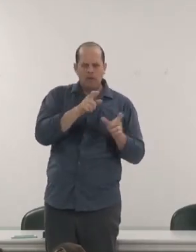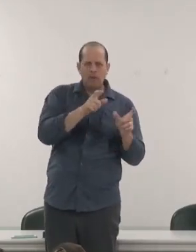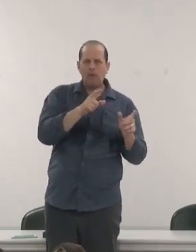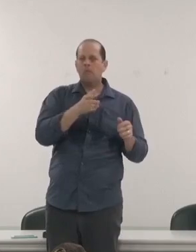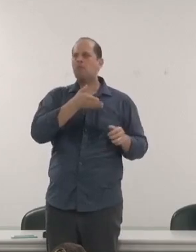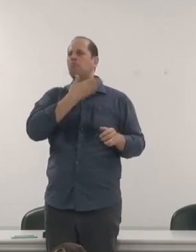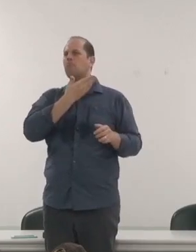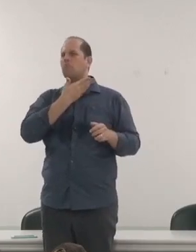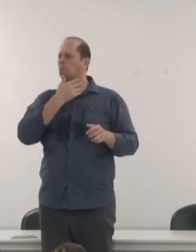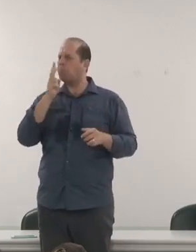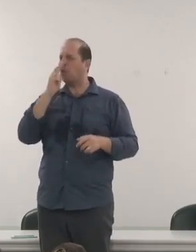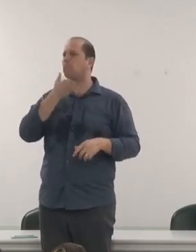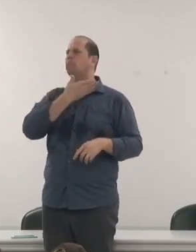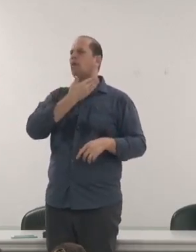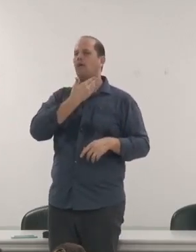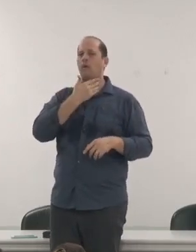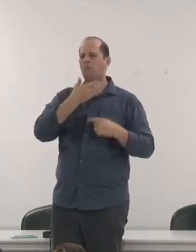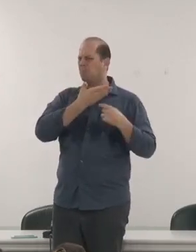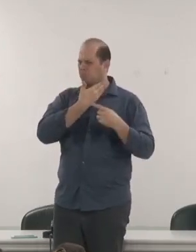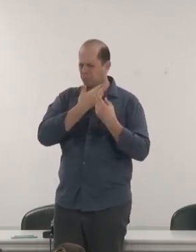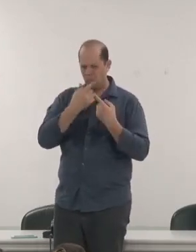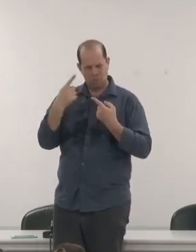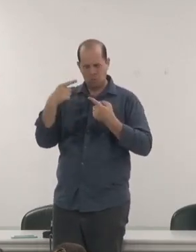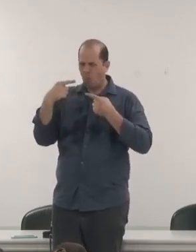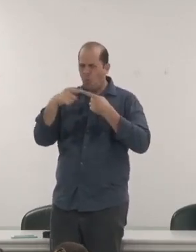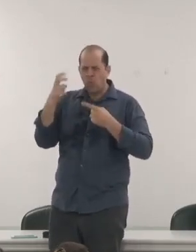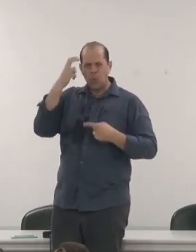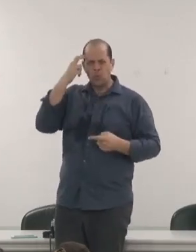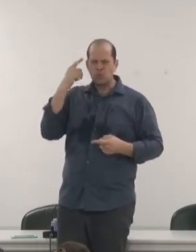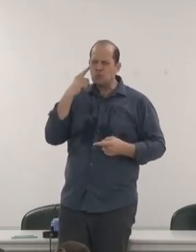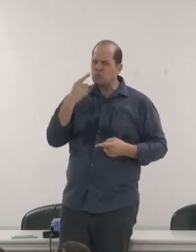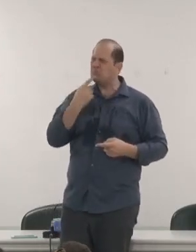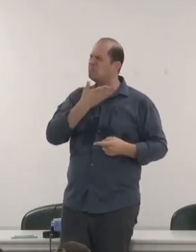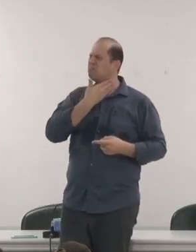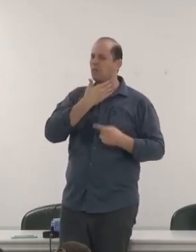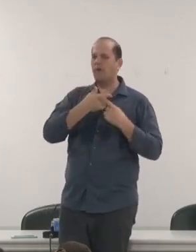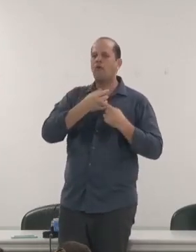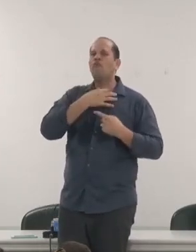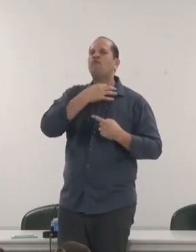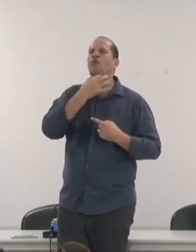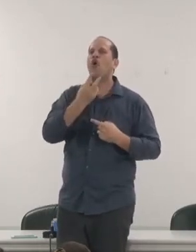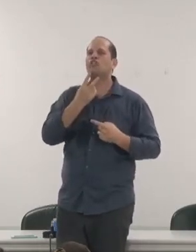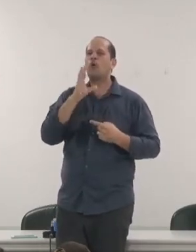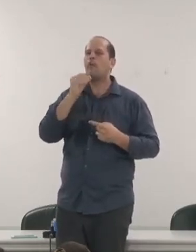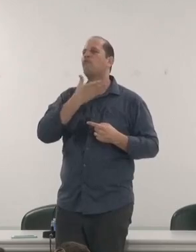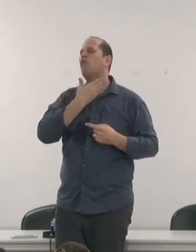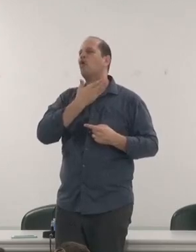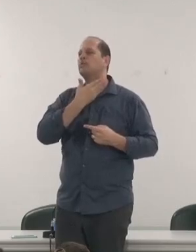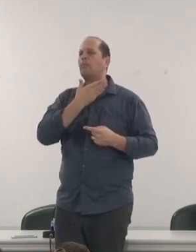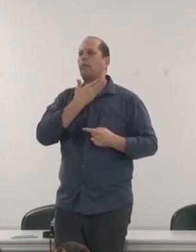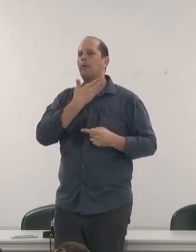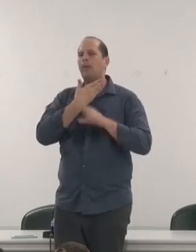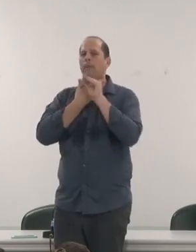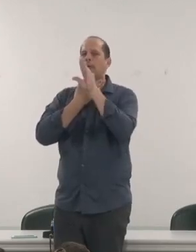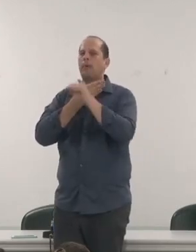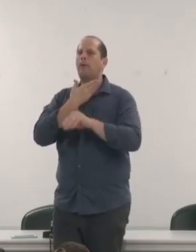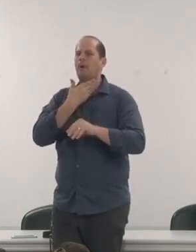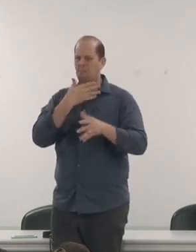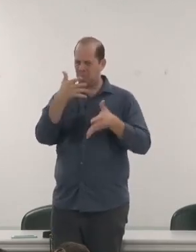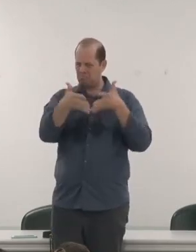bate-papo, ou bater papo. Em língua de sinais, acontece assim. E parece que não tem muito sentido, porque a gente nem usa a voz para se